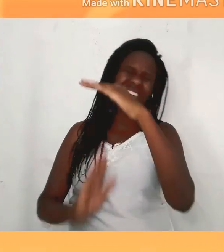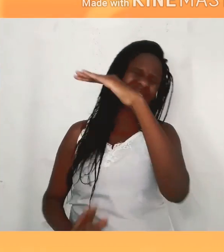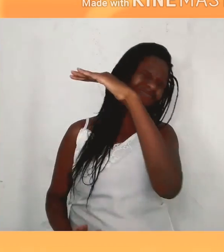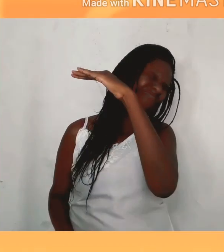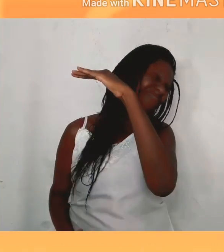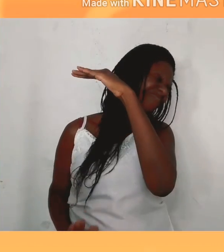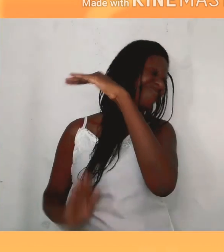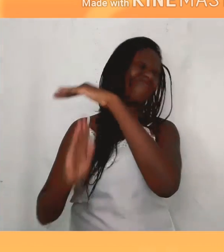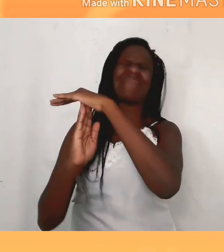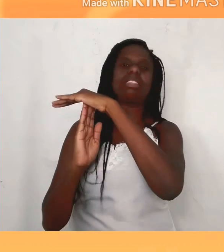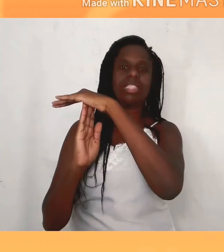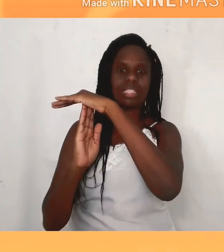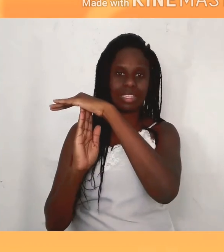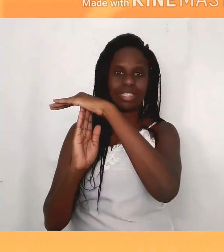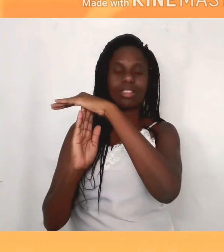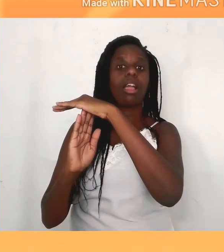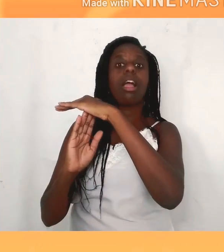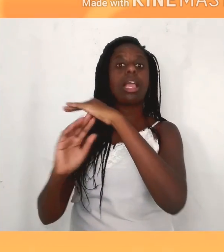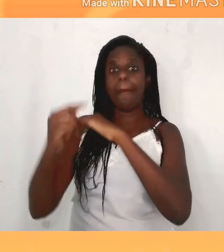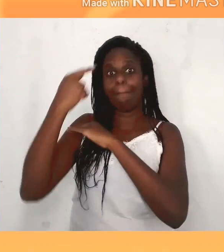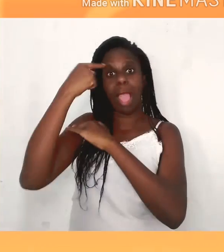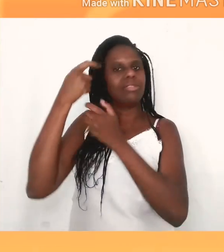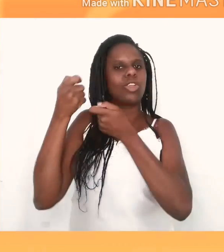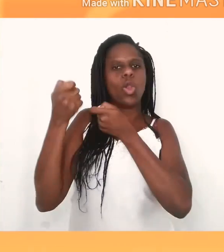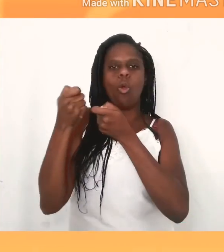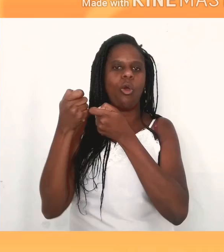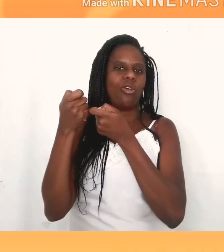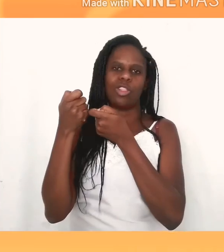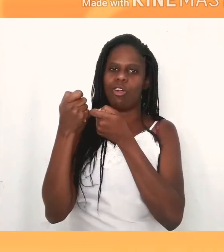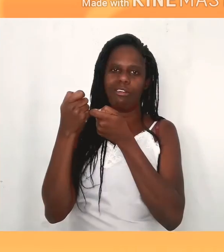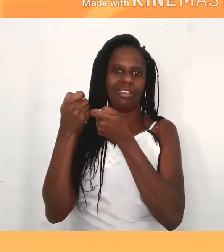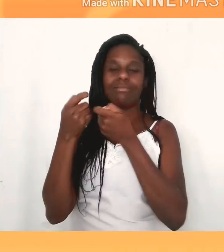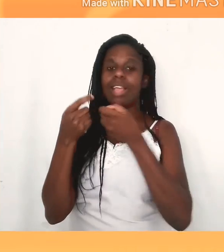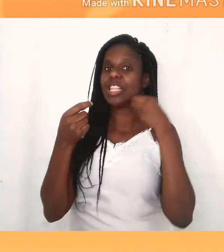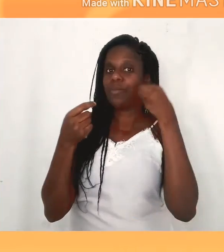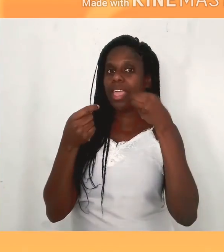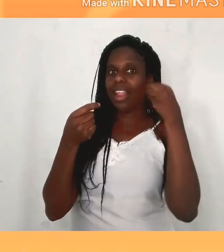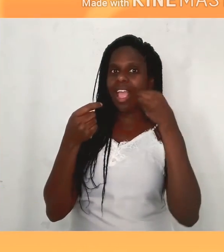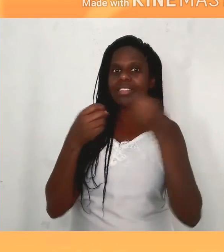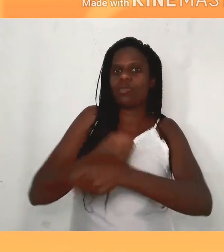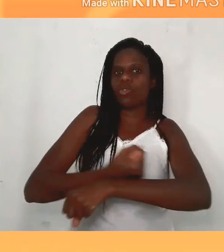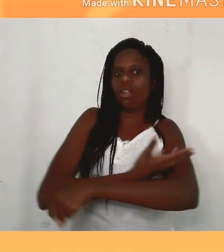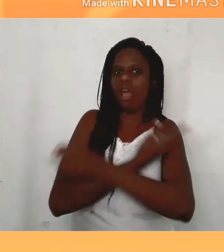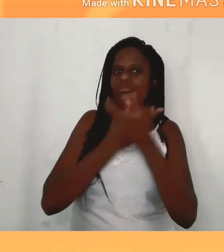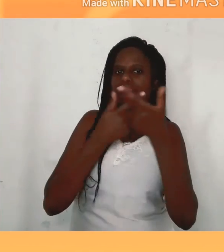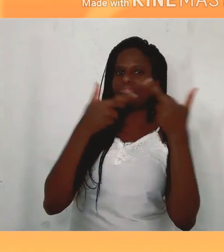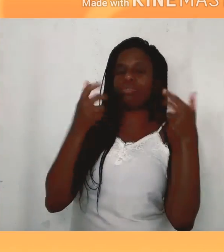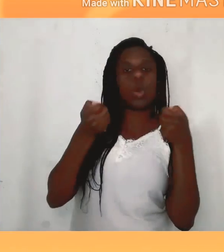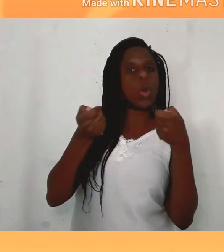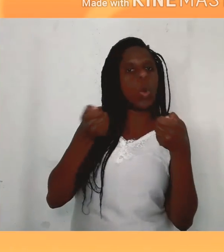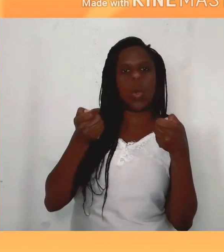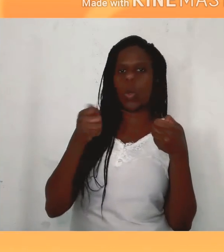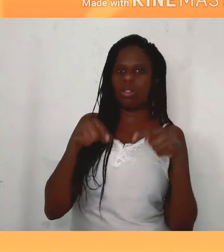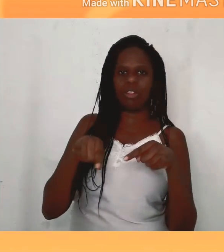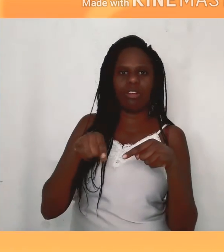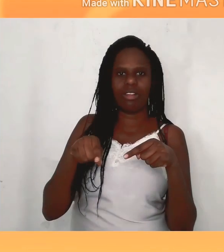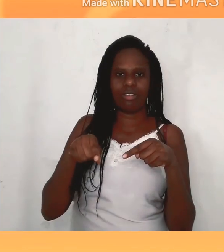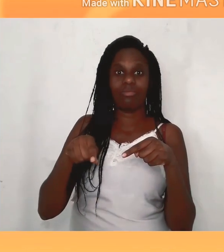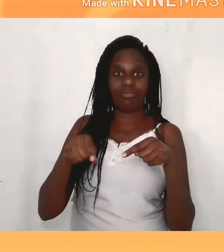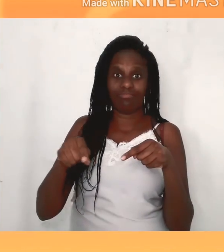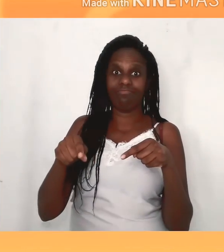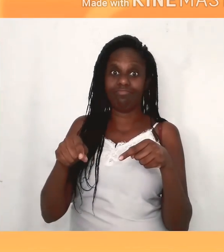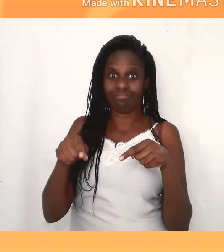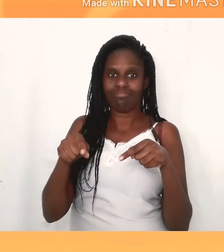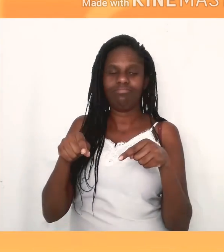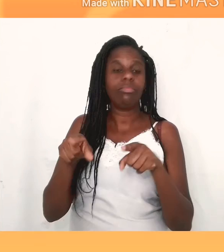que atingiu um estado que não é condicionado da mente, nem pelas experiências emocionais que ele já teve na vida,